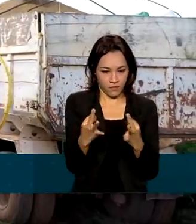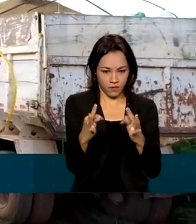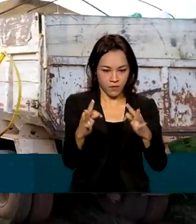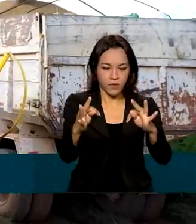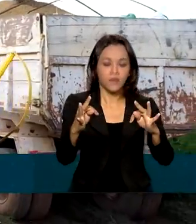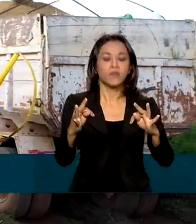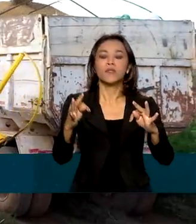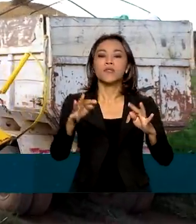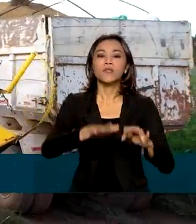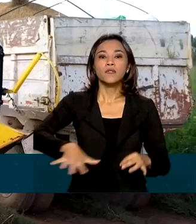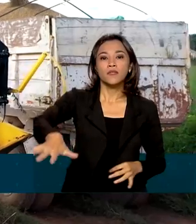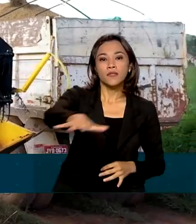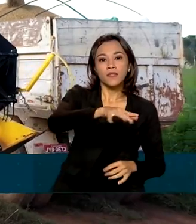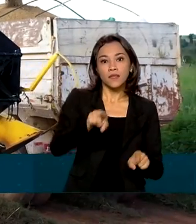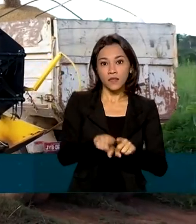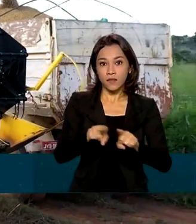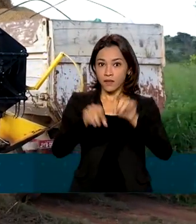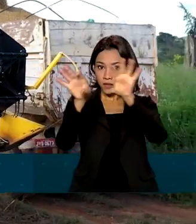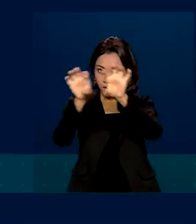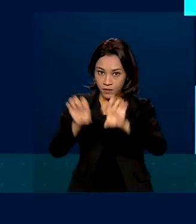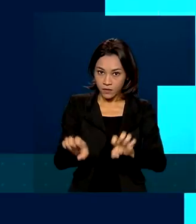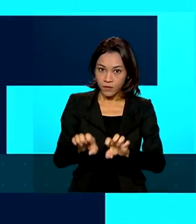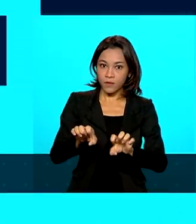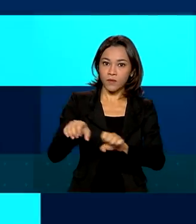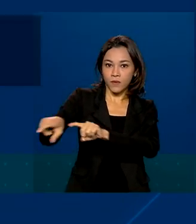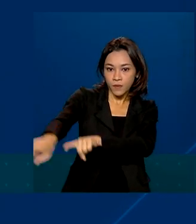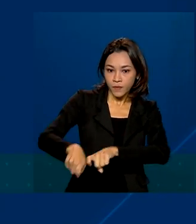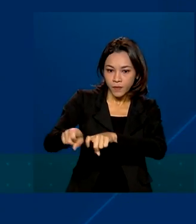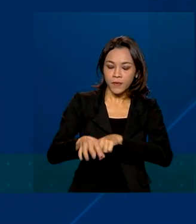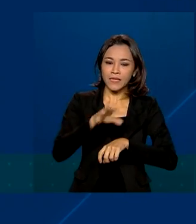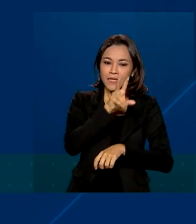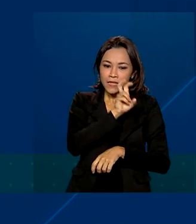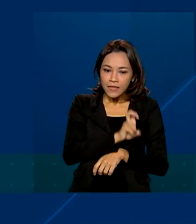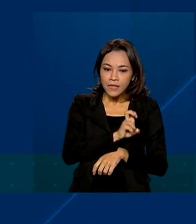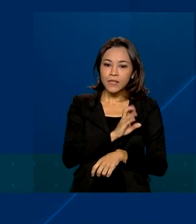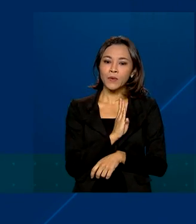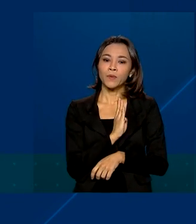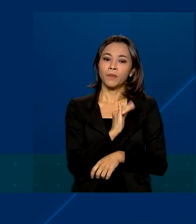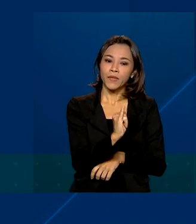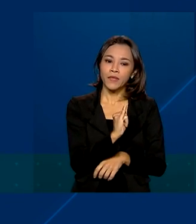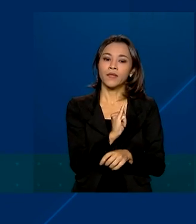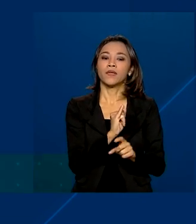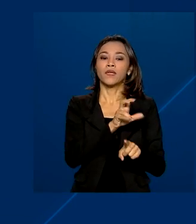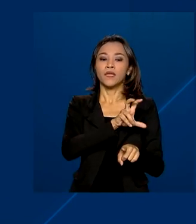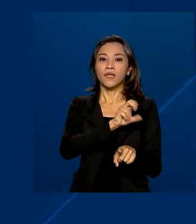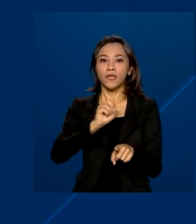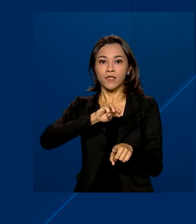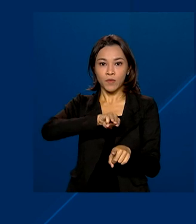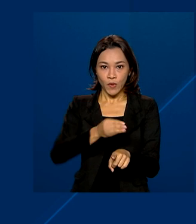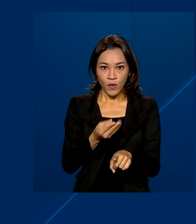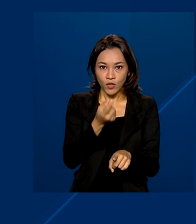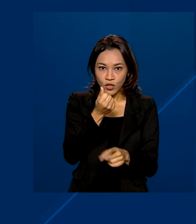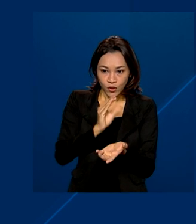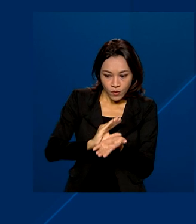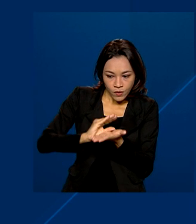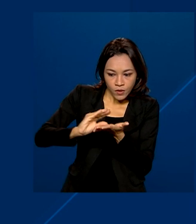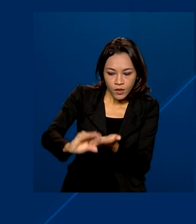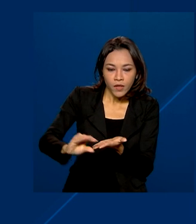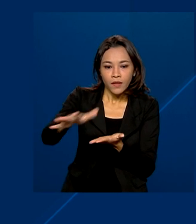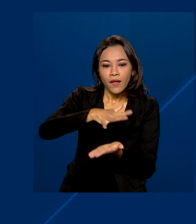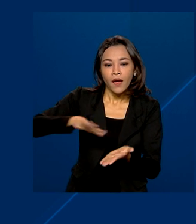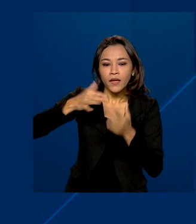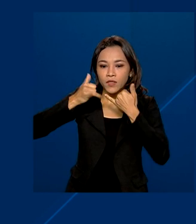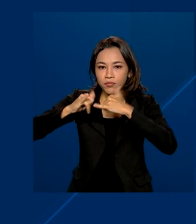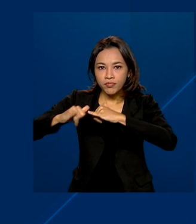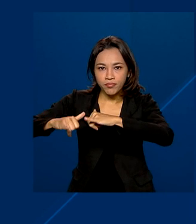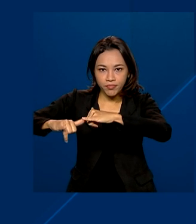sustentabilidade e da infraestrutura no campo R 5 bilhões Mea vão para o financiamento de de projetos de energia